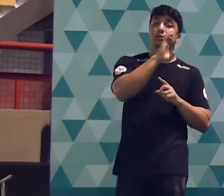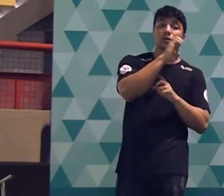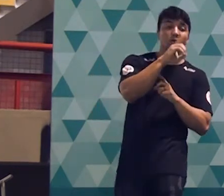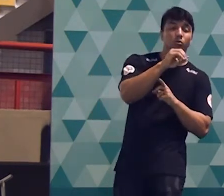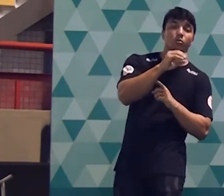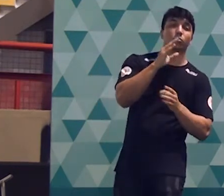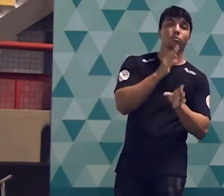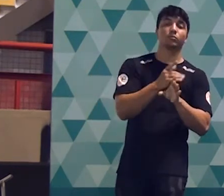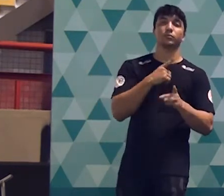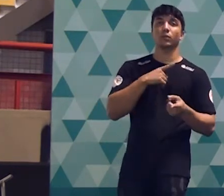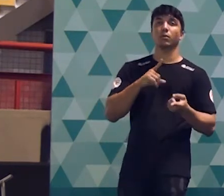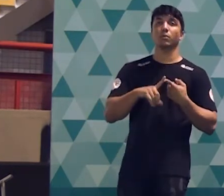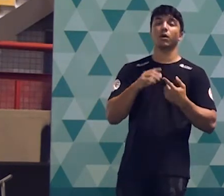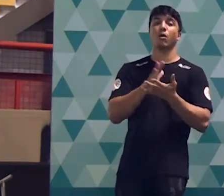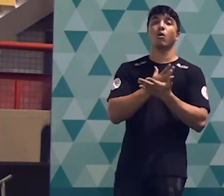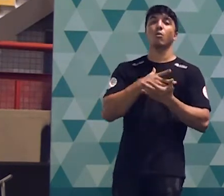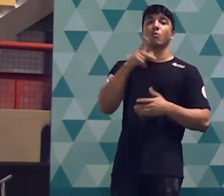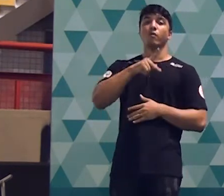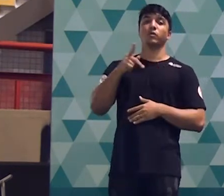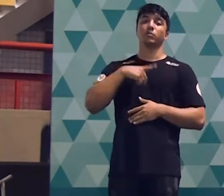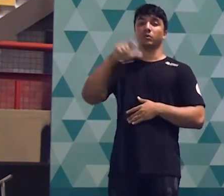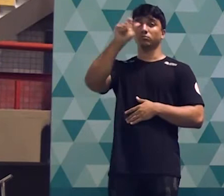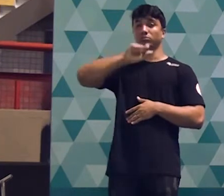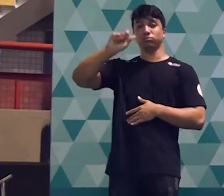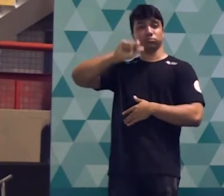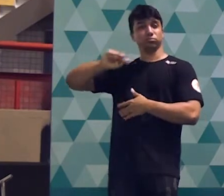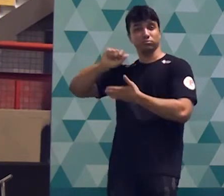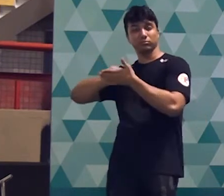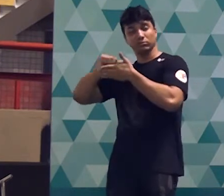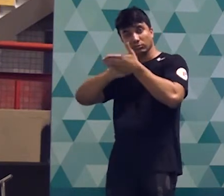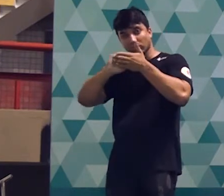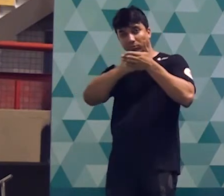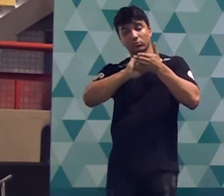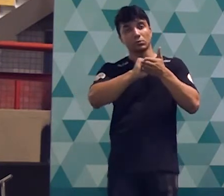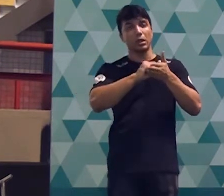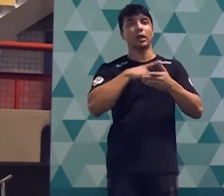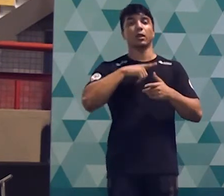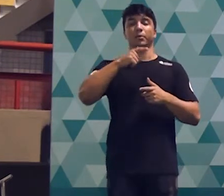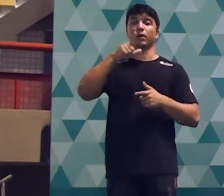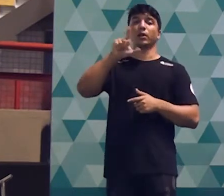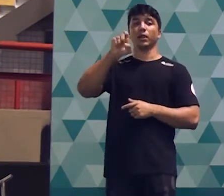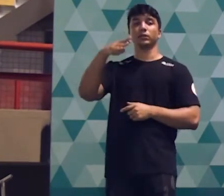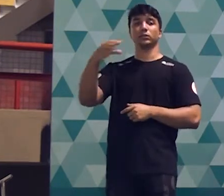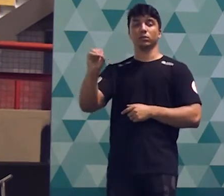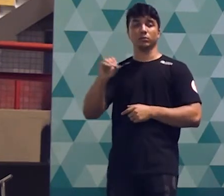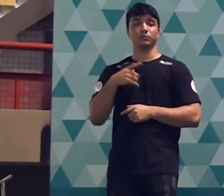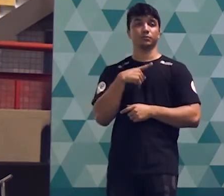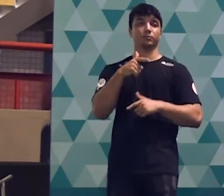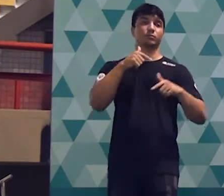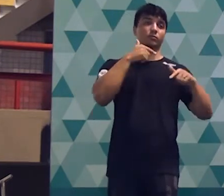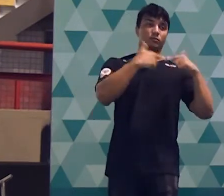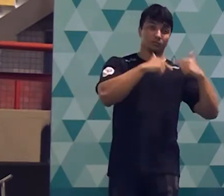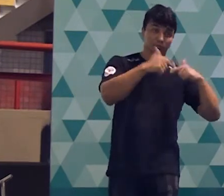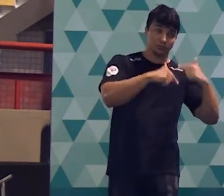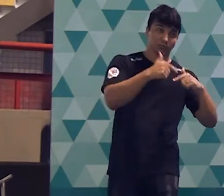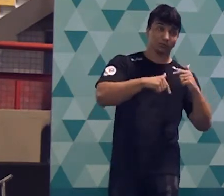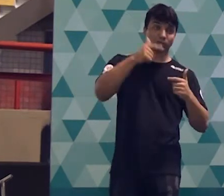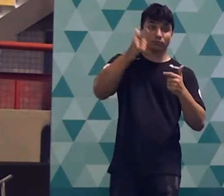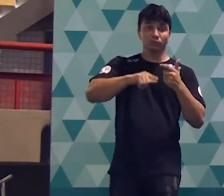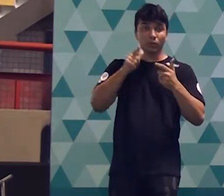O professor que apaga o quadro, então essa lesão por esforço repetitivo é quando você faz